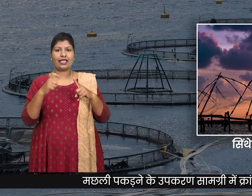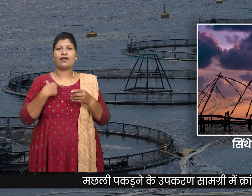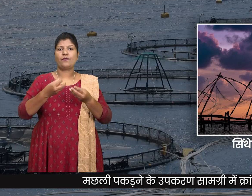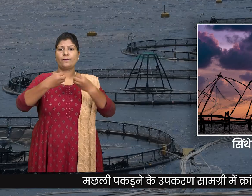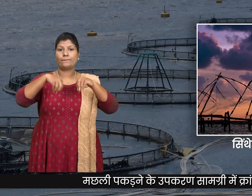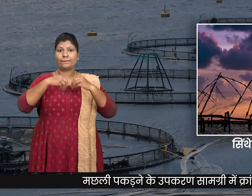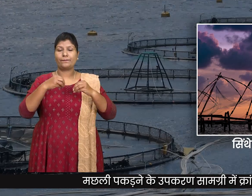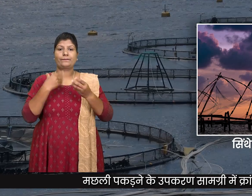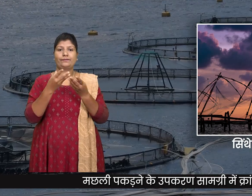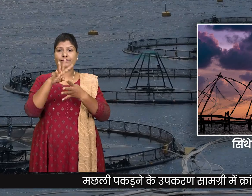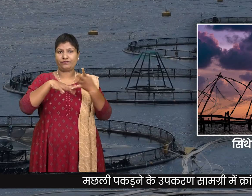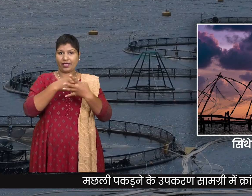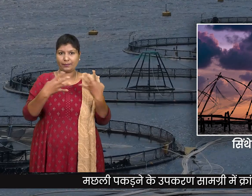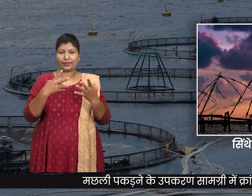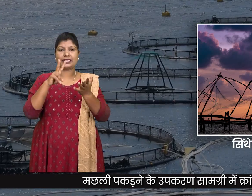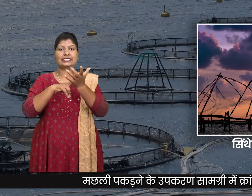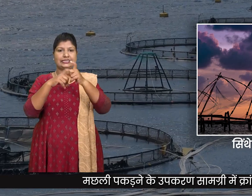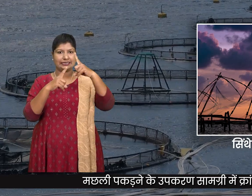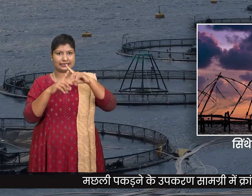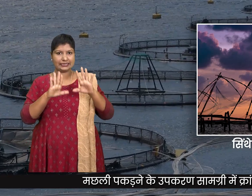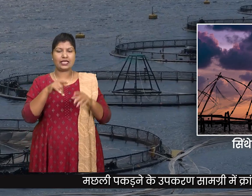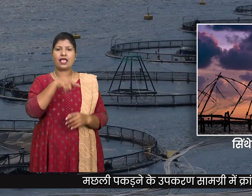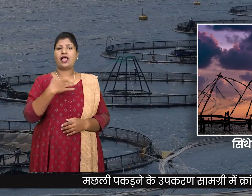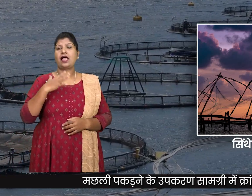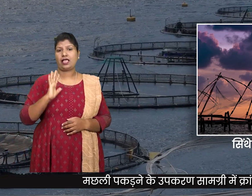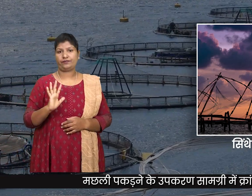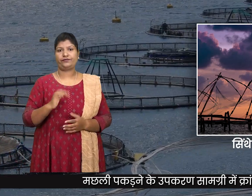मछली पकड़ने का उपकरण सामग्री में क्रांति आई है।